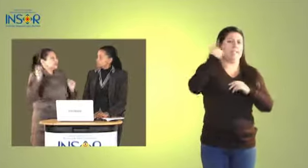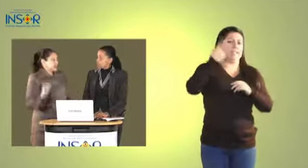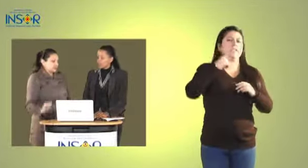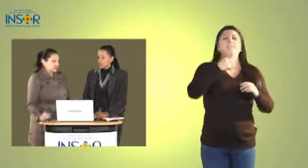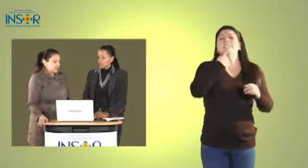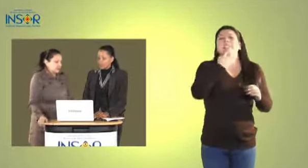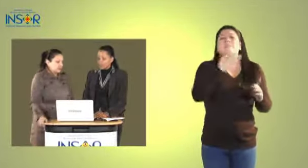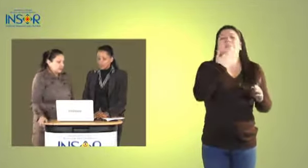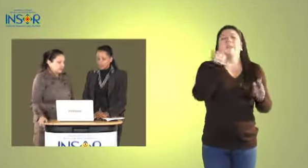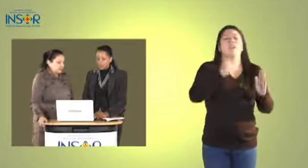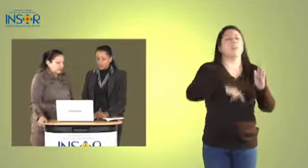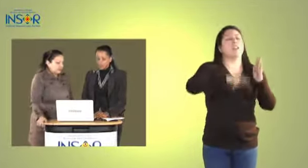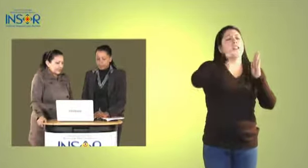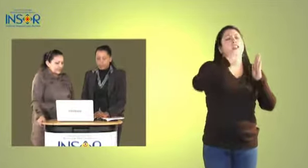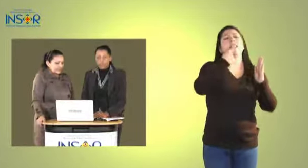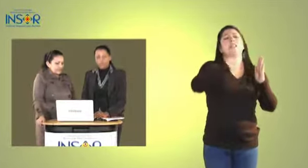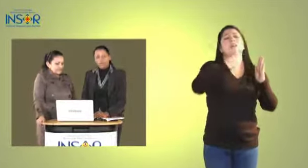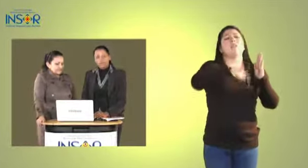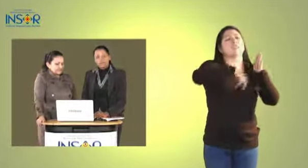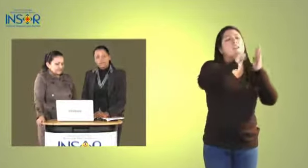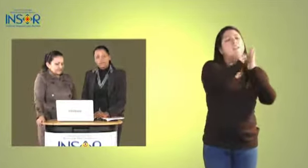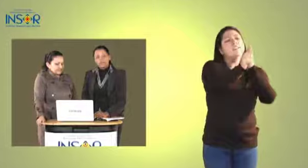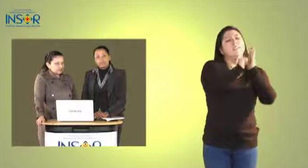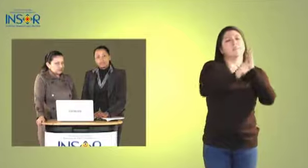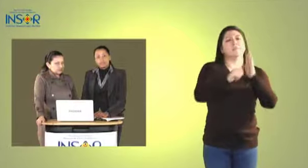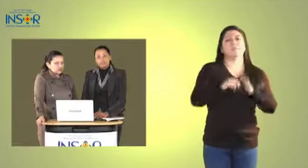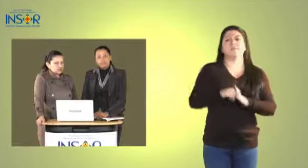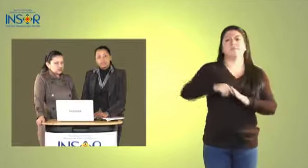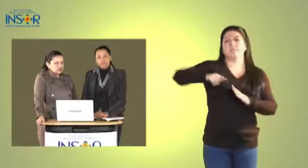escrita, desde el PEMI. Muy bien.